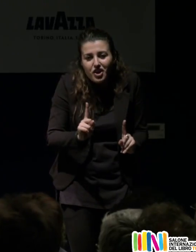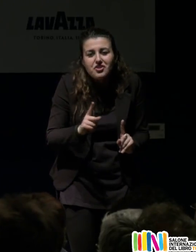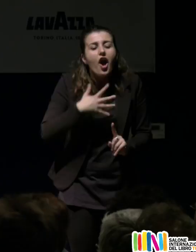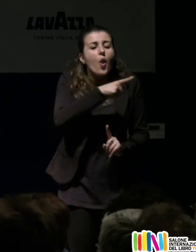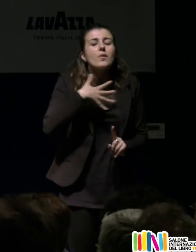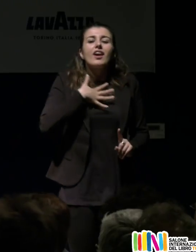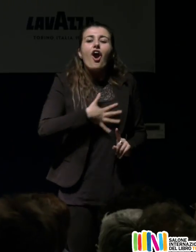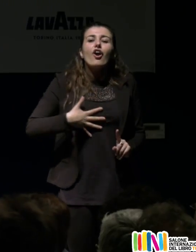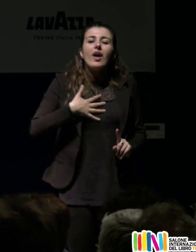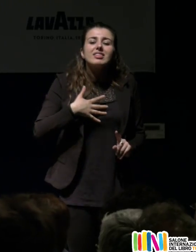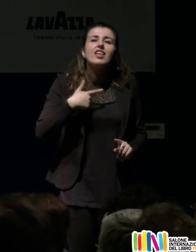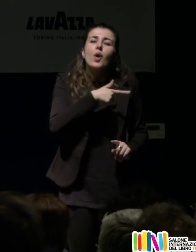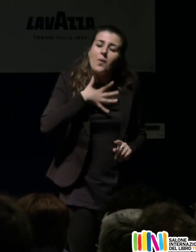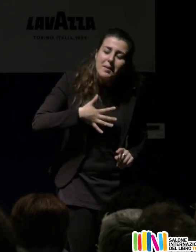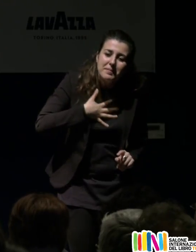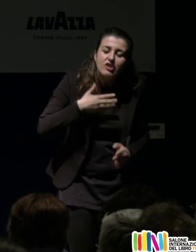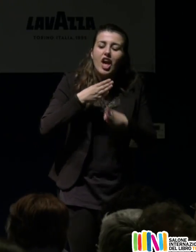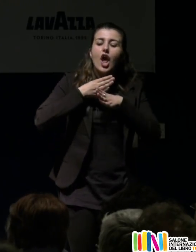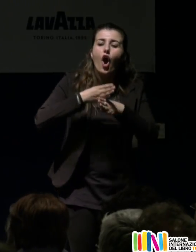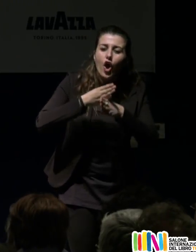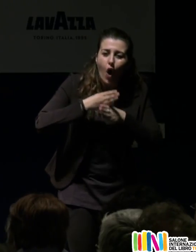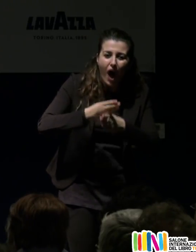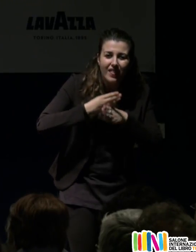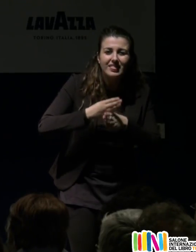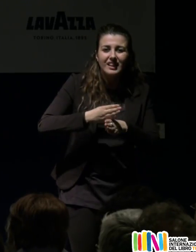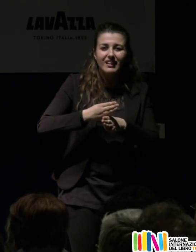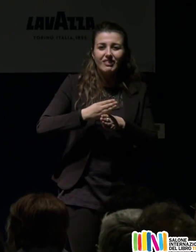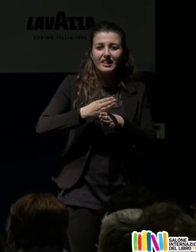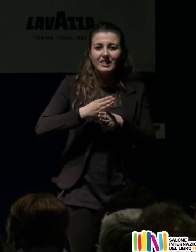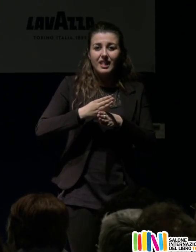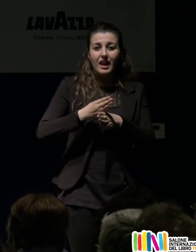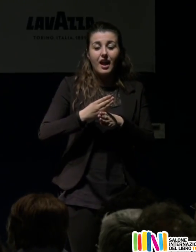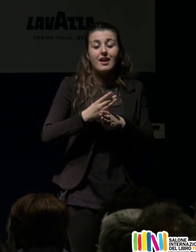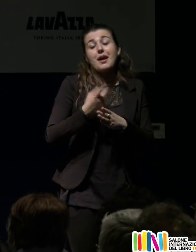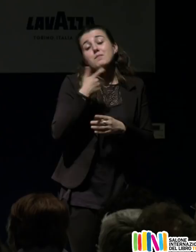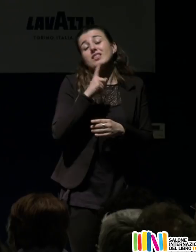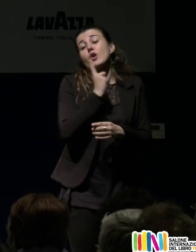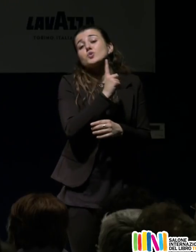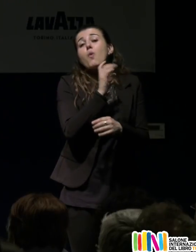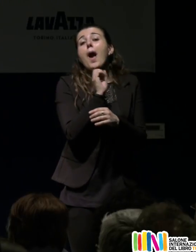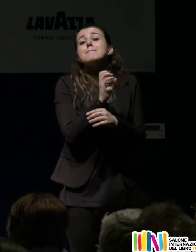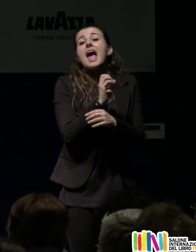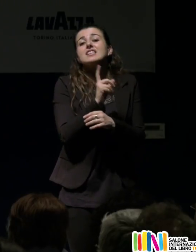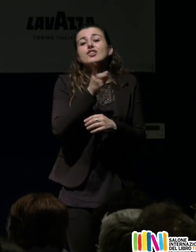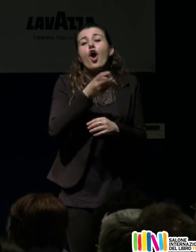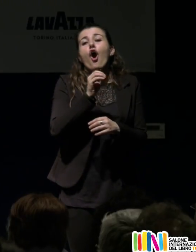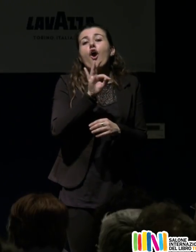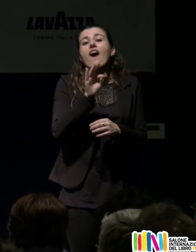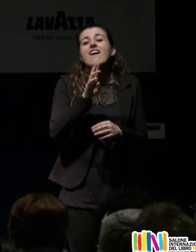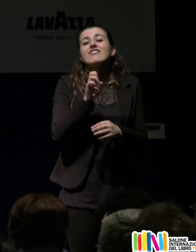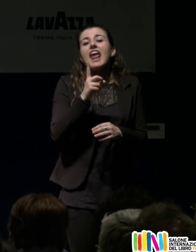piacere per condividere in quello che è stato anche il principio del suo maestro ci ha offerto da pochi a pochi